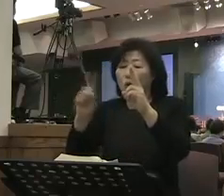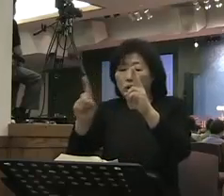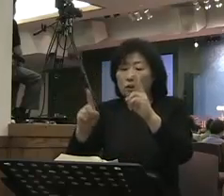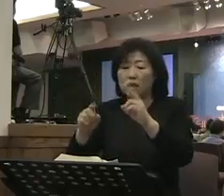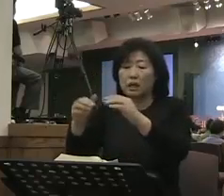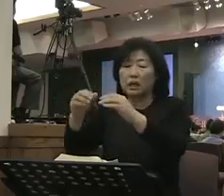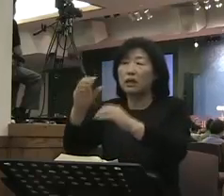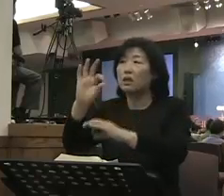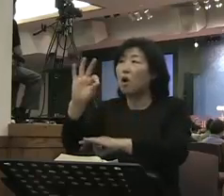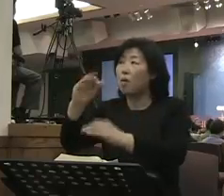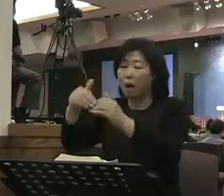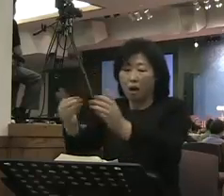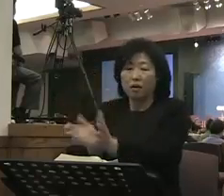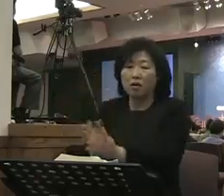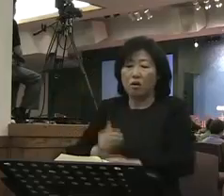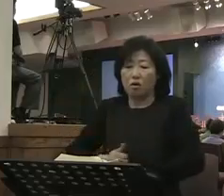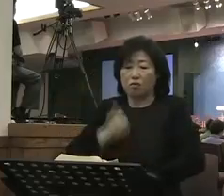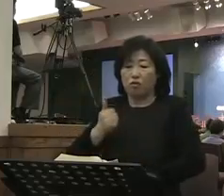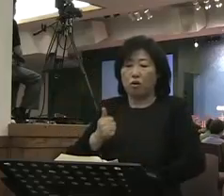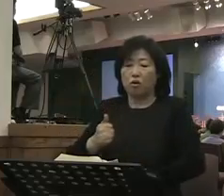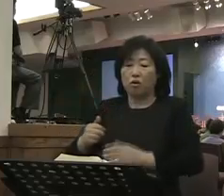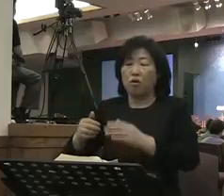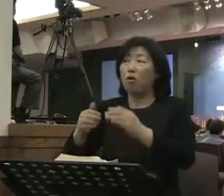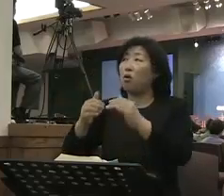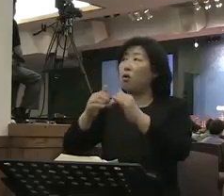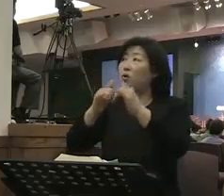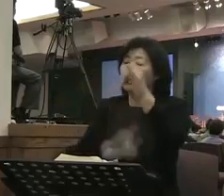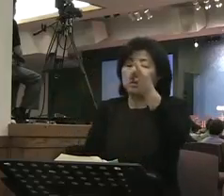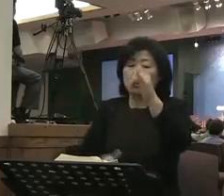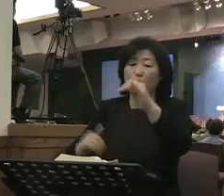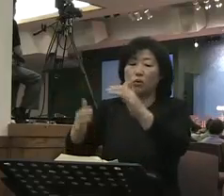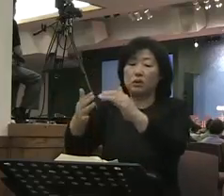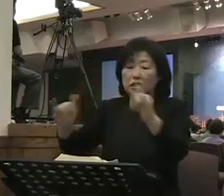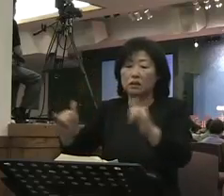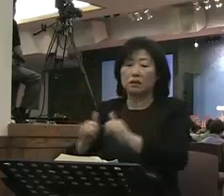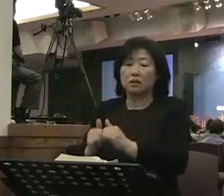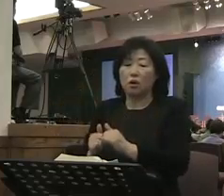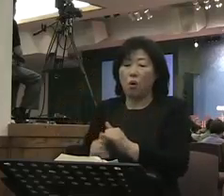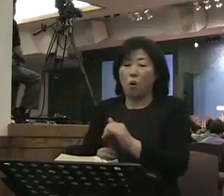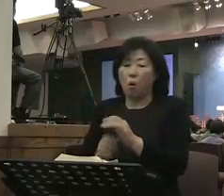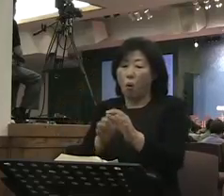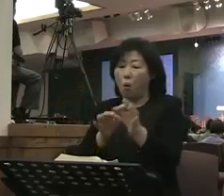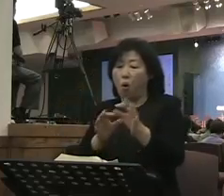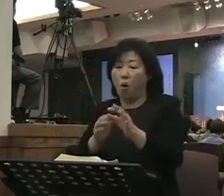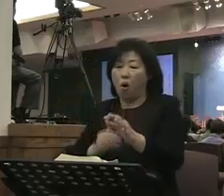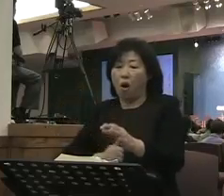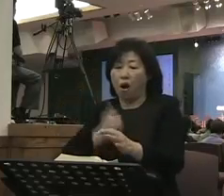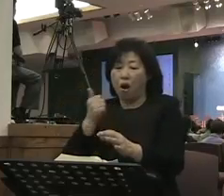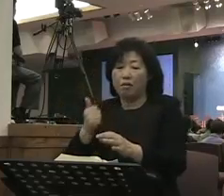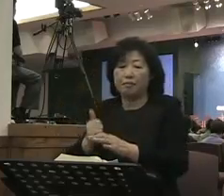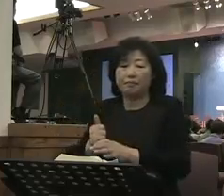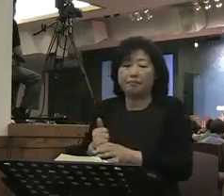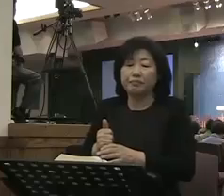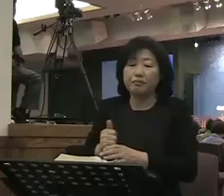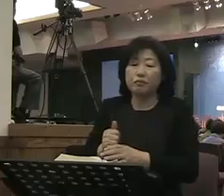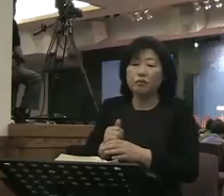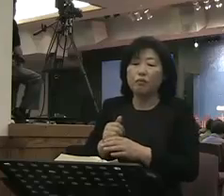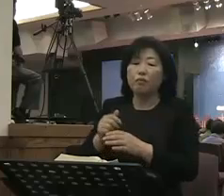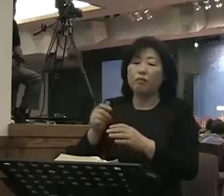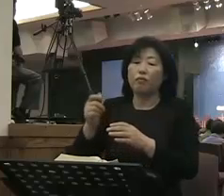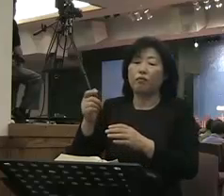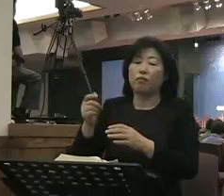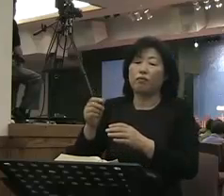어찌하여 열방이 분노하며 민족들이 허사를 경영하는가? 세상의 군왕들이 나서며 관원들이 서로